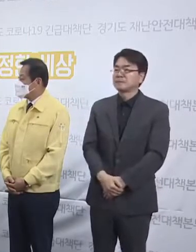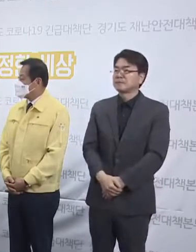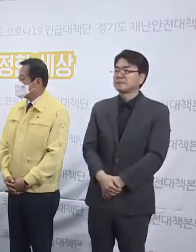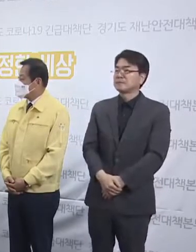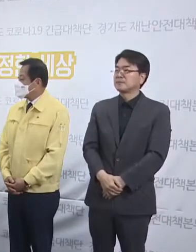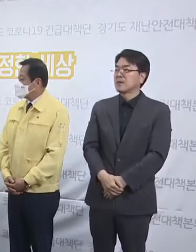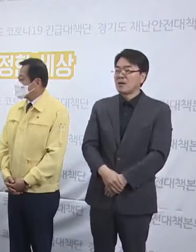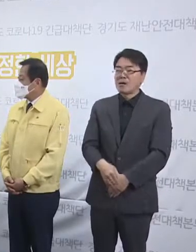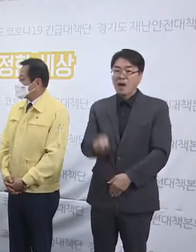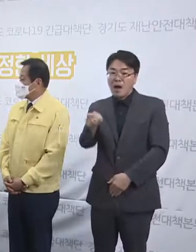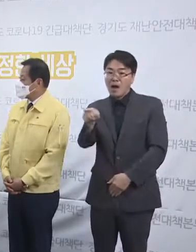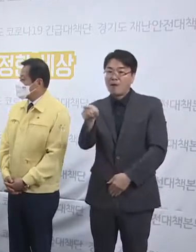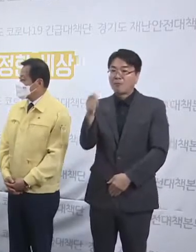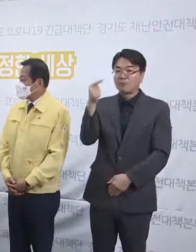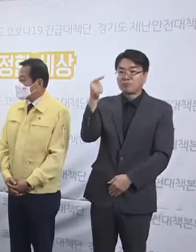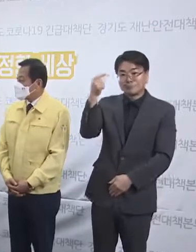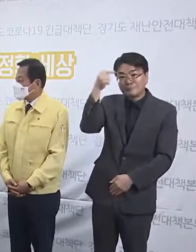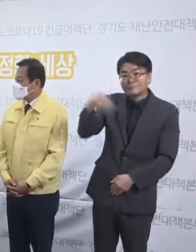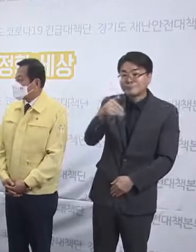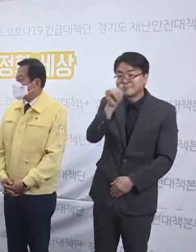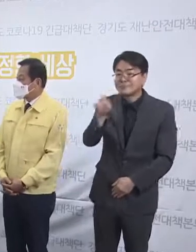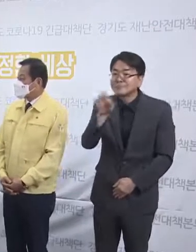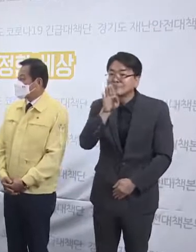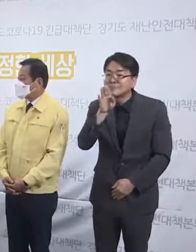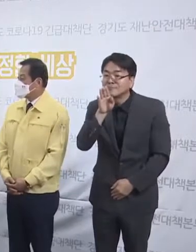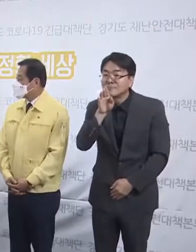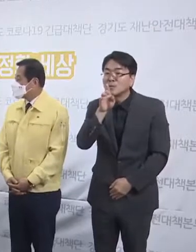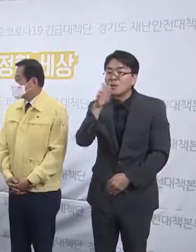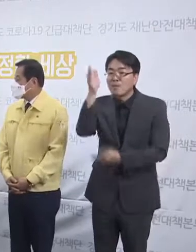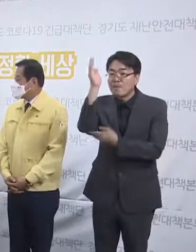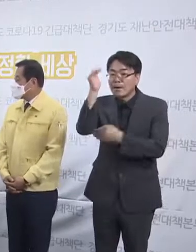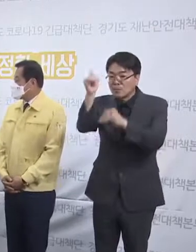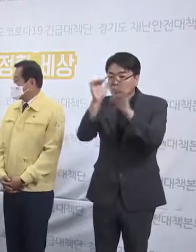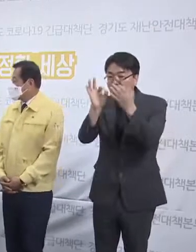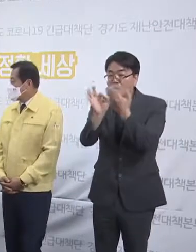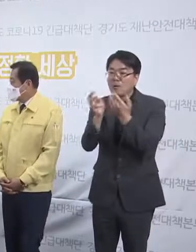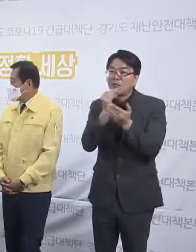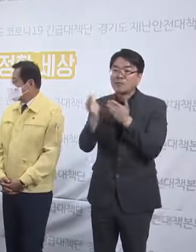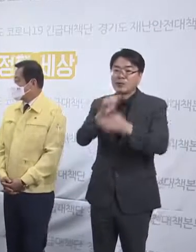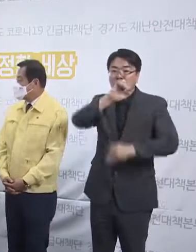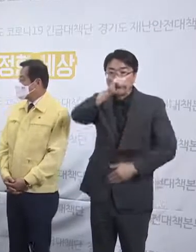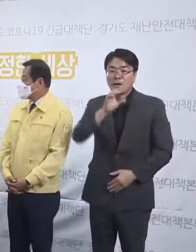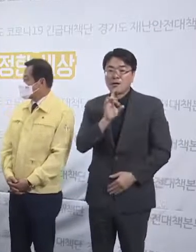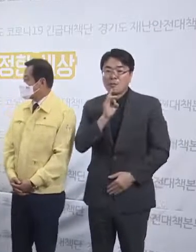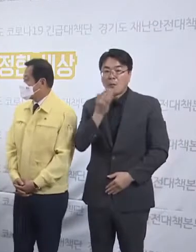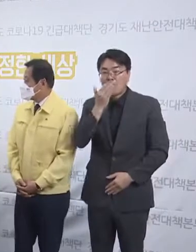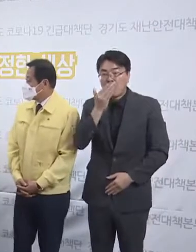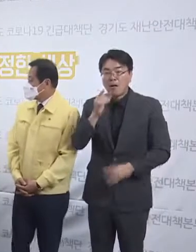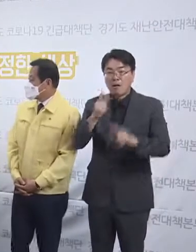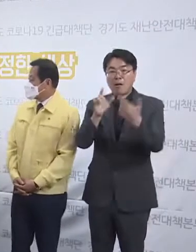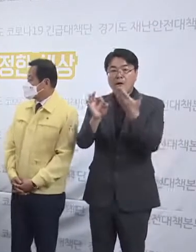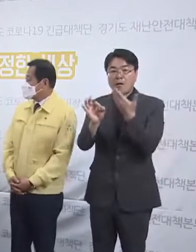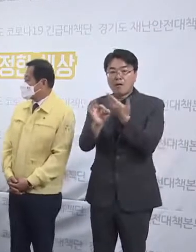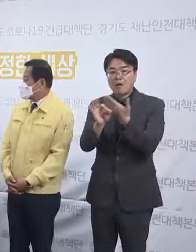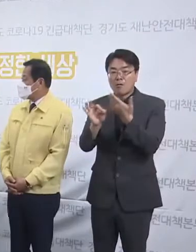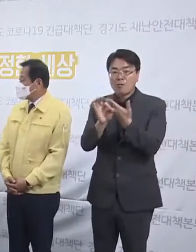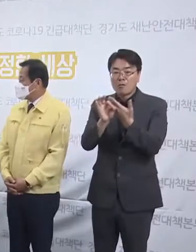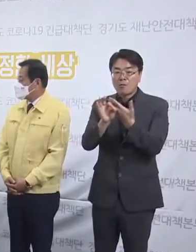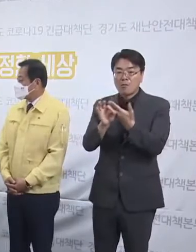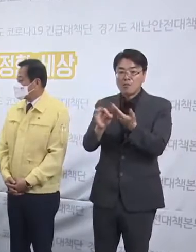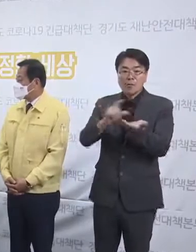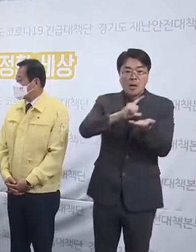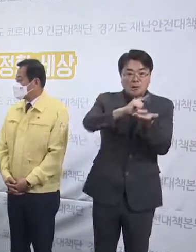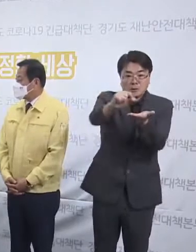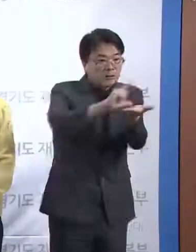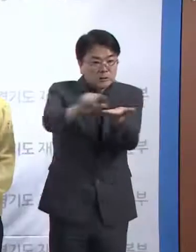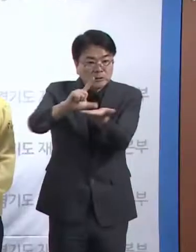여기 질문이 하나 있네요. 최무란 기자 말씀 중에 경기도 예산만 나누느냐 뭐 기초 지방 정부에